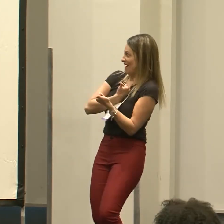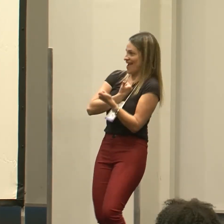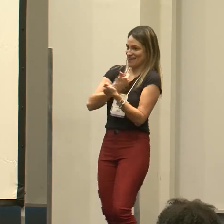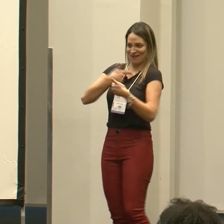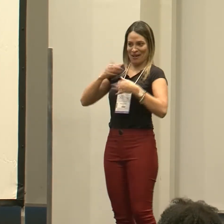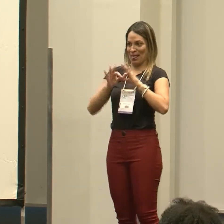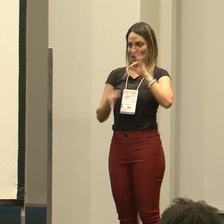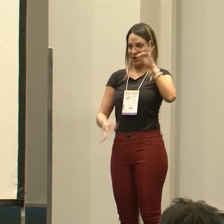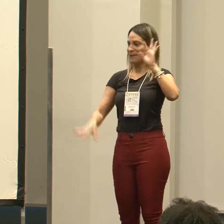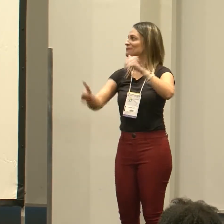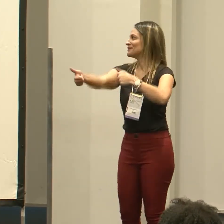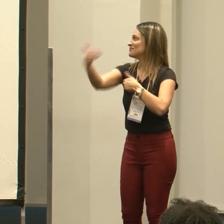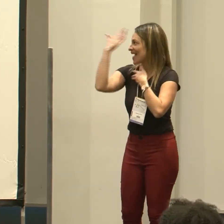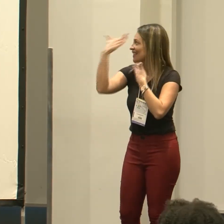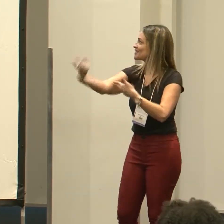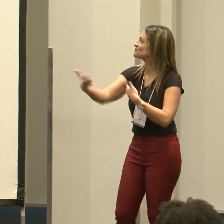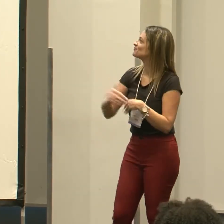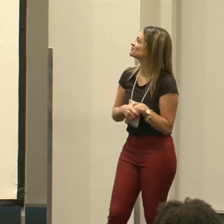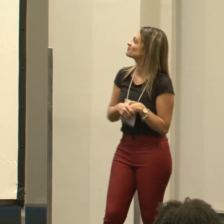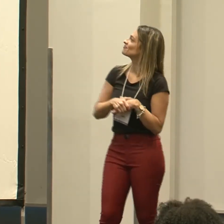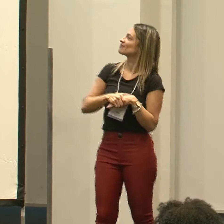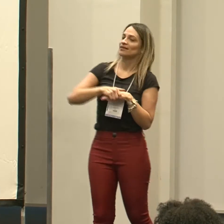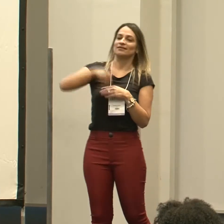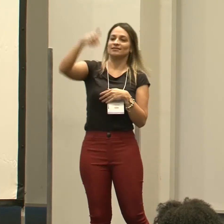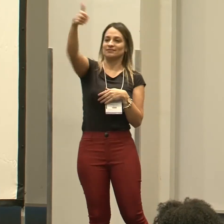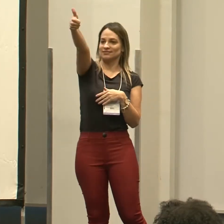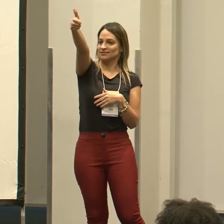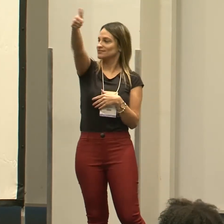ok. Me avisa, porque senão eu vou falando aqui. Obrigado.